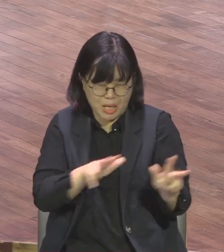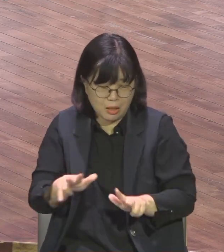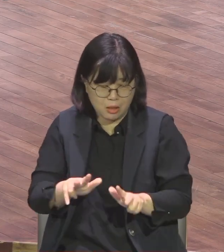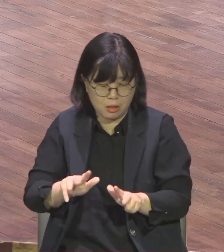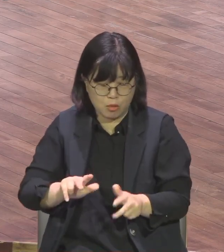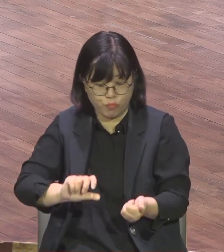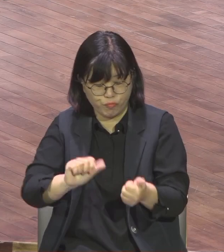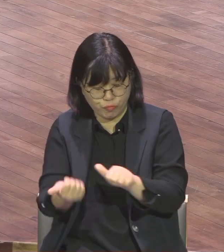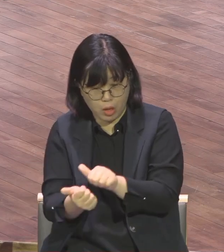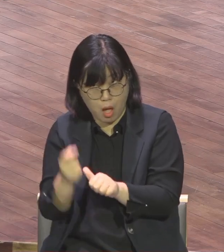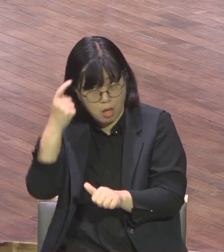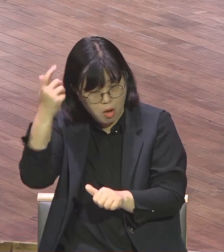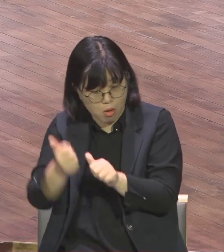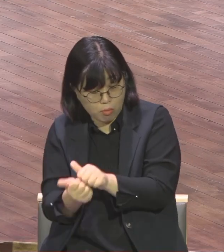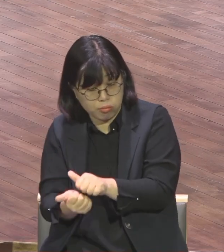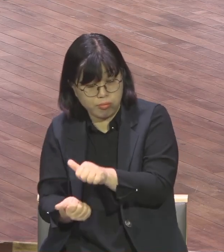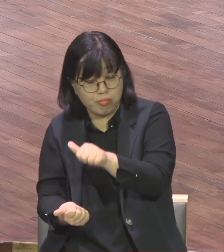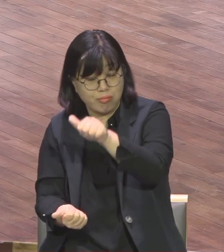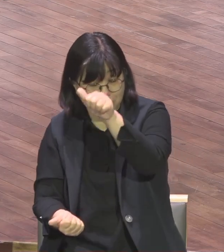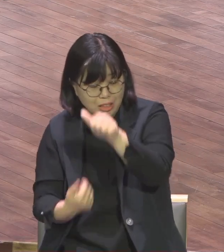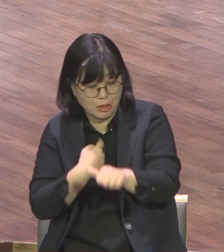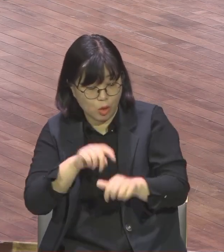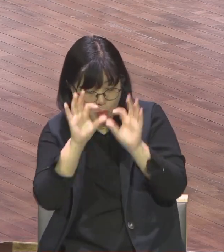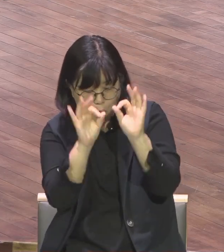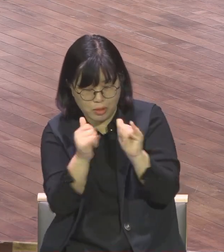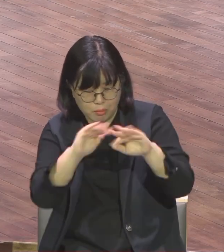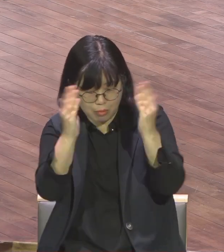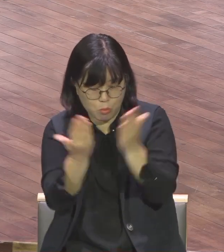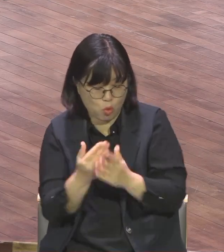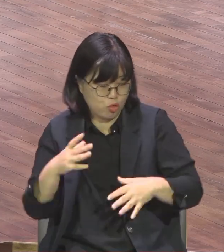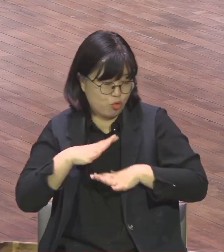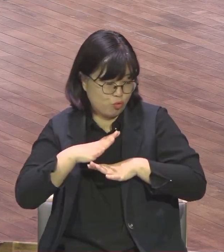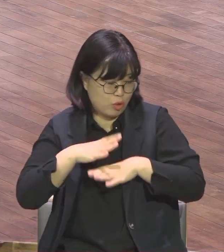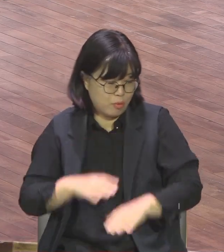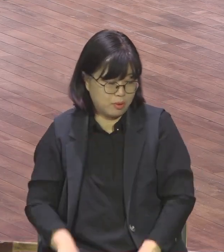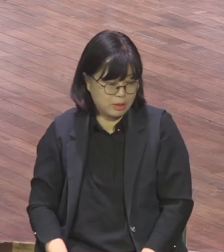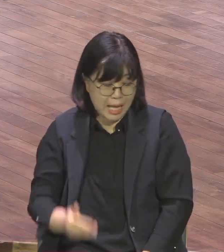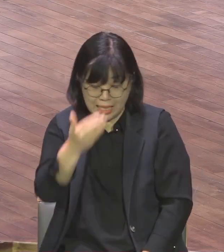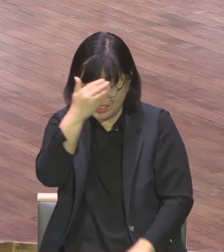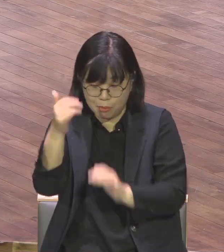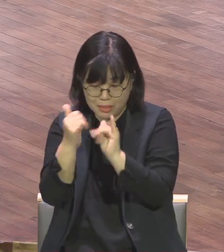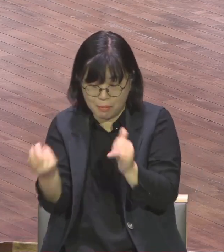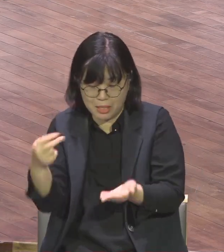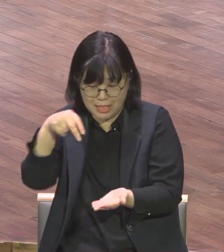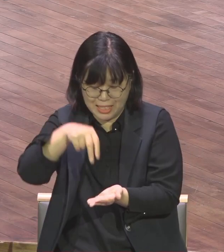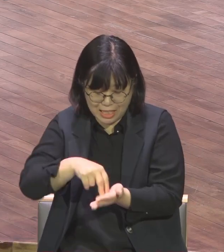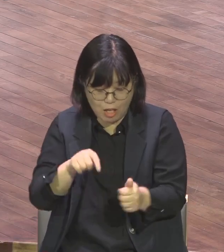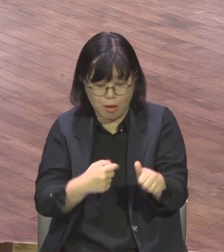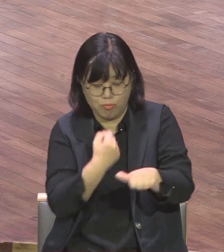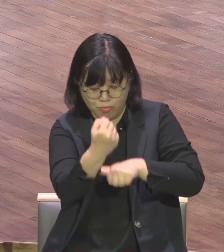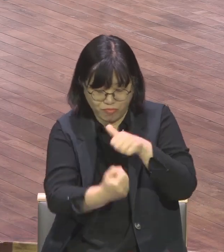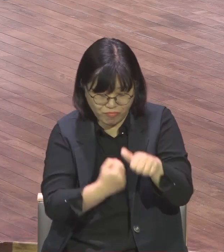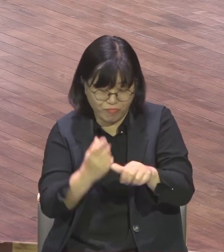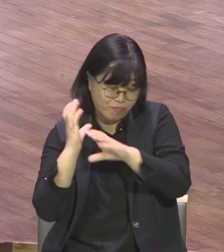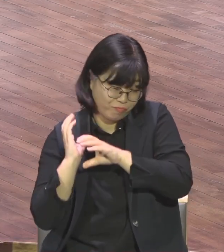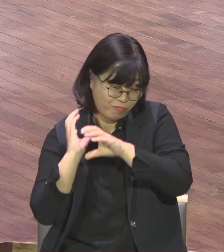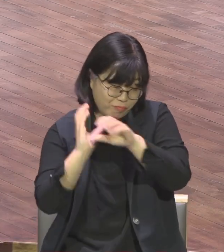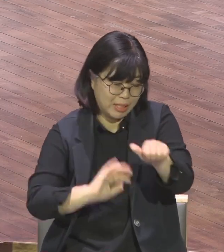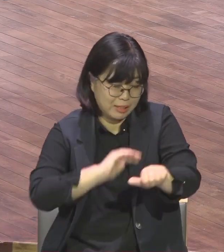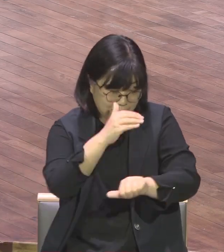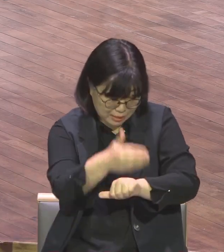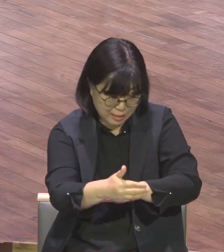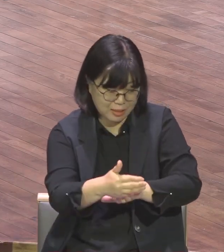떠나니 이 일을 듣는 사람이 다 크게 두려워하더라. 젊은 사람들이 일어나 시신을 싸서 메고 나가